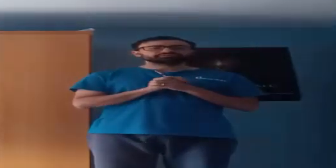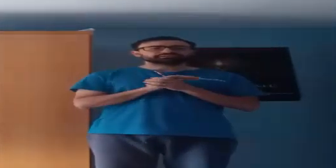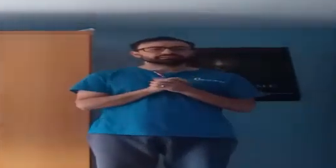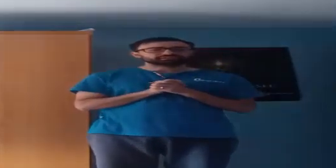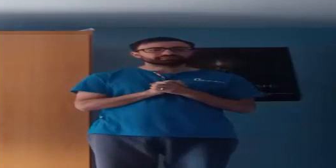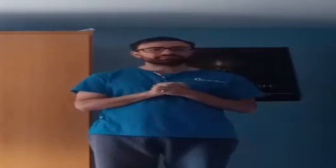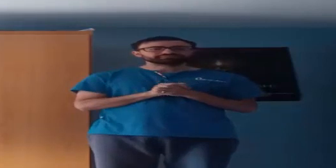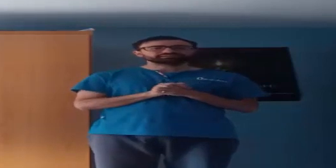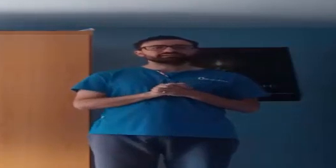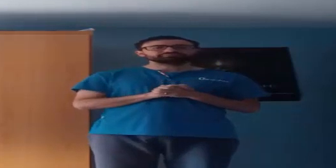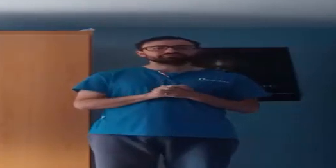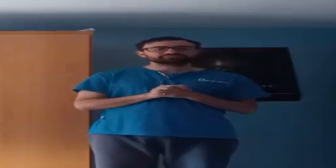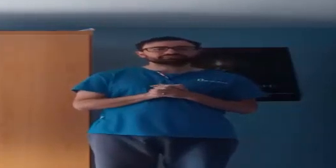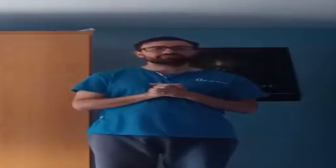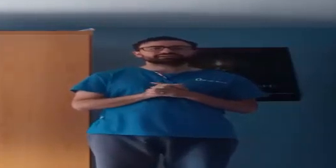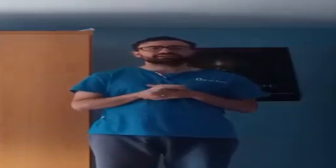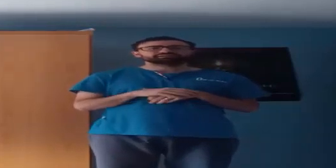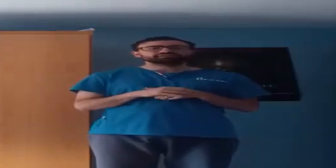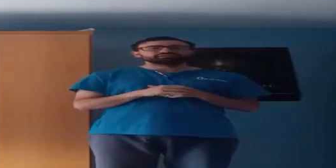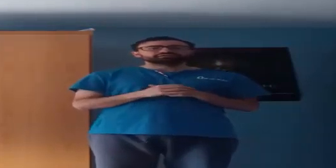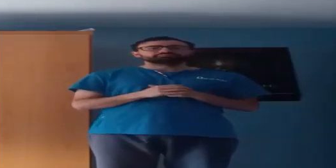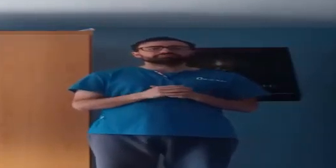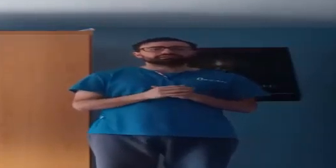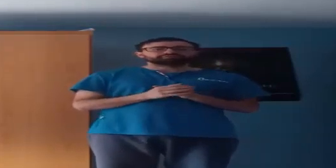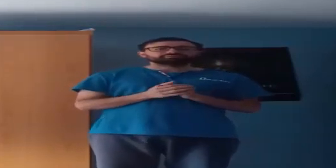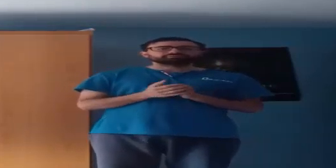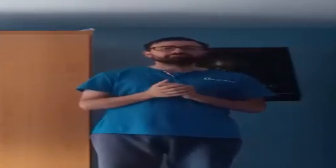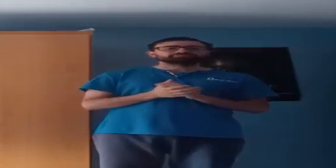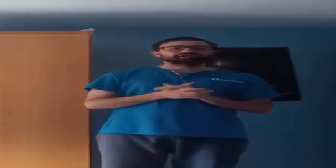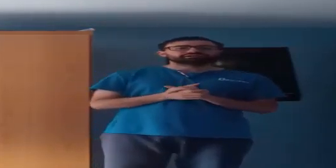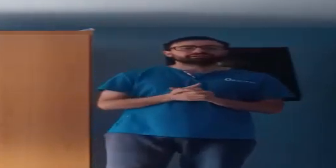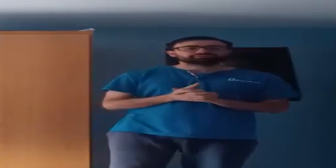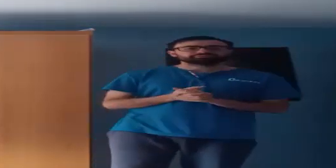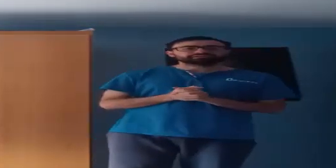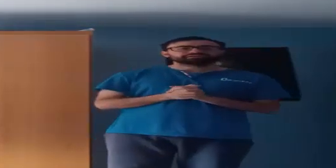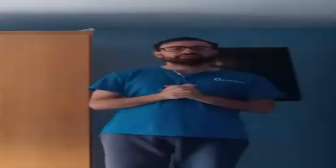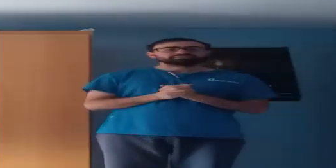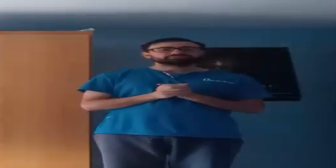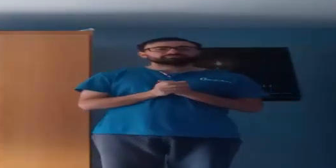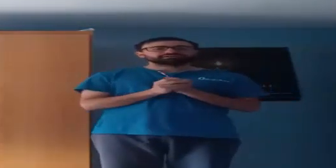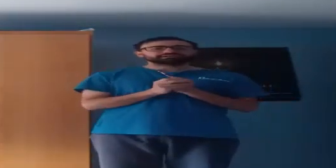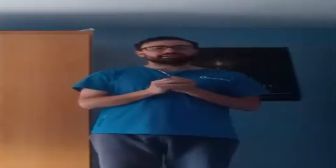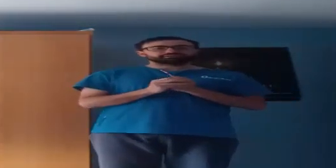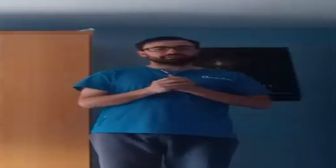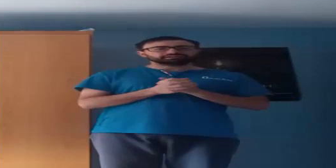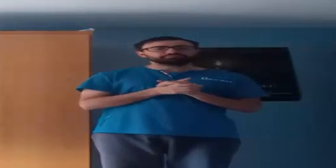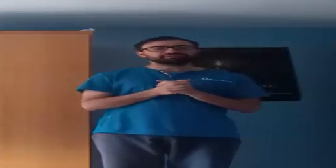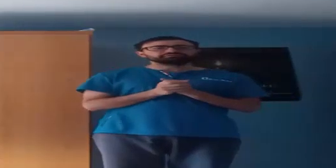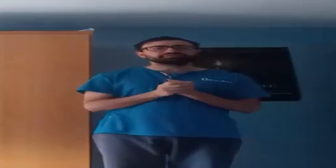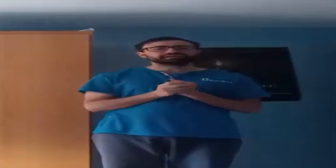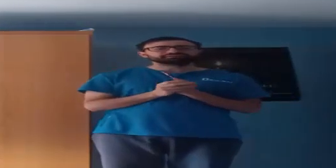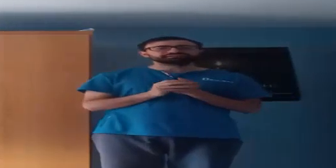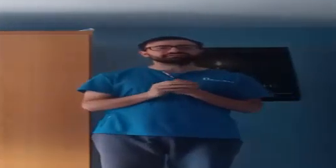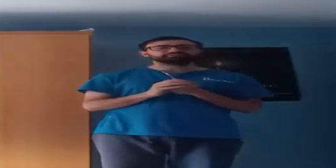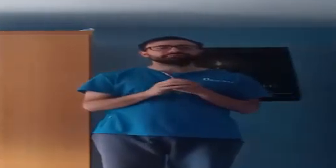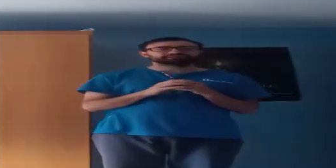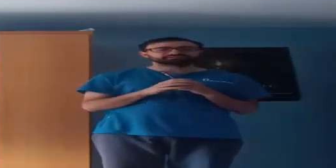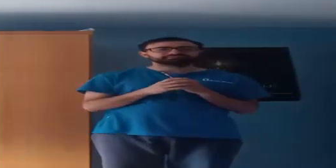otra semana más en nuestro canal. Pues bien, hoy vamos a contar sobre el mito de Hades y